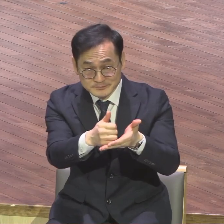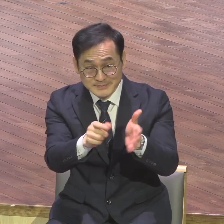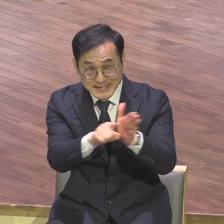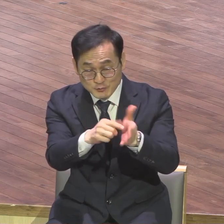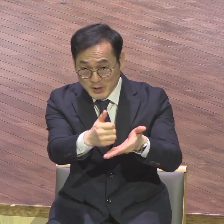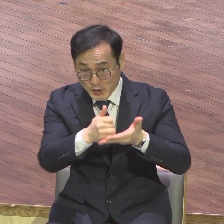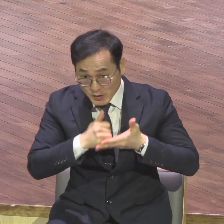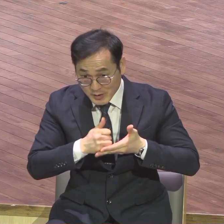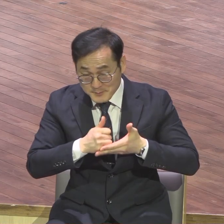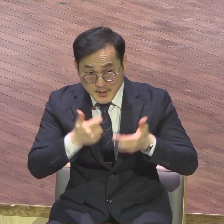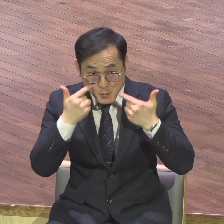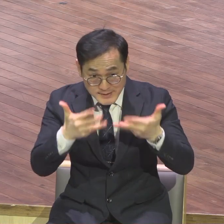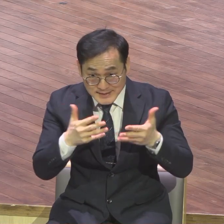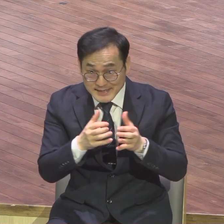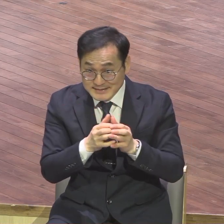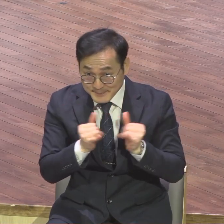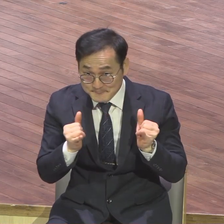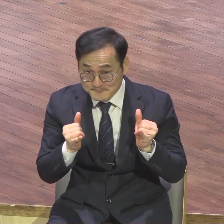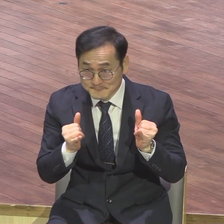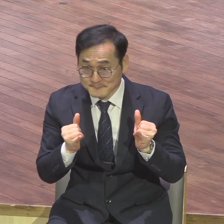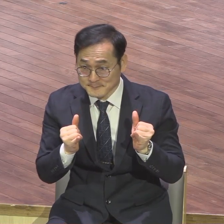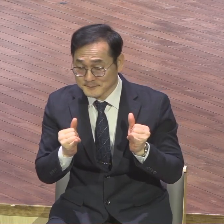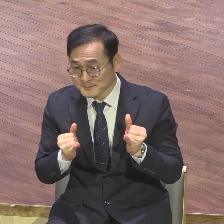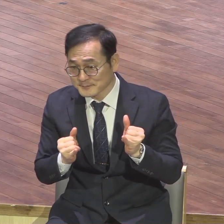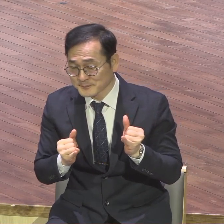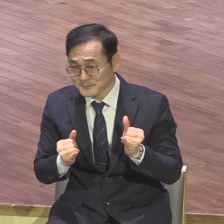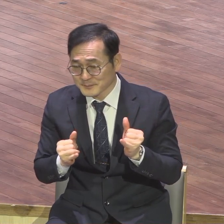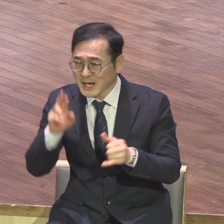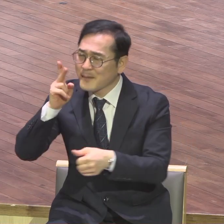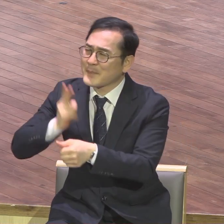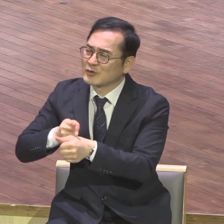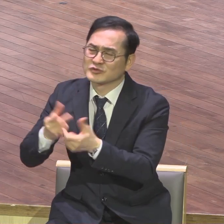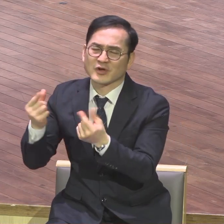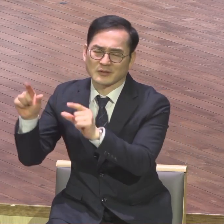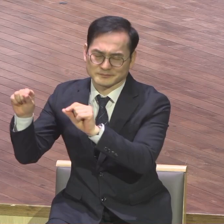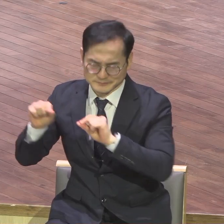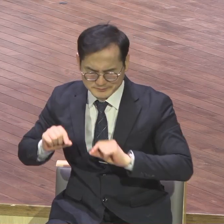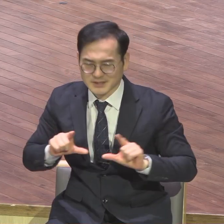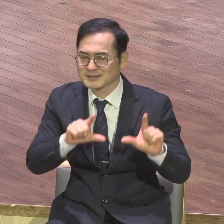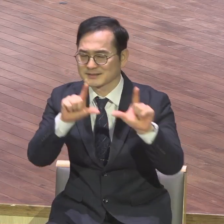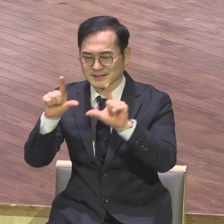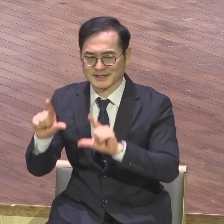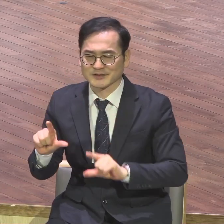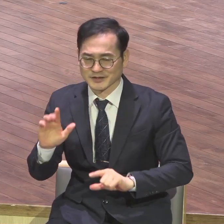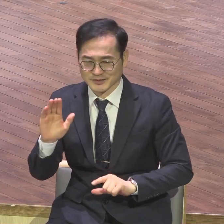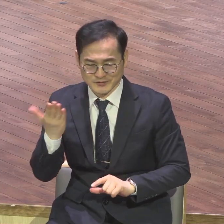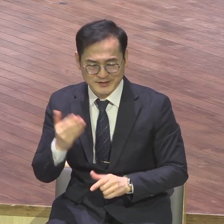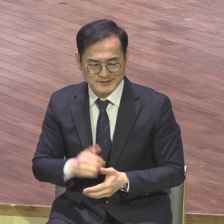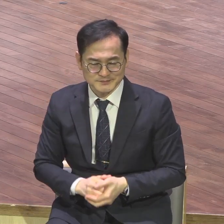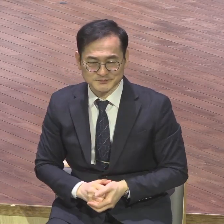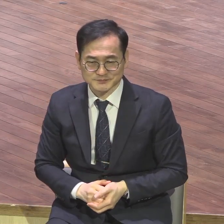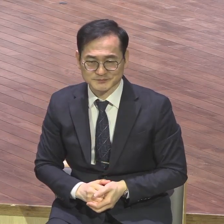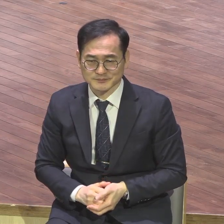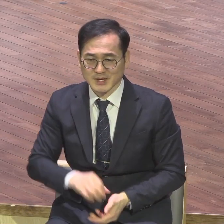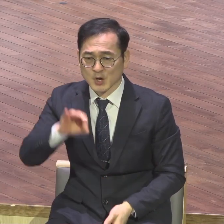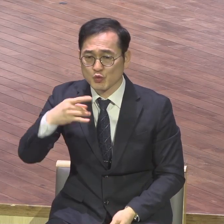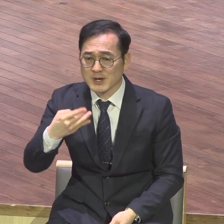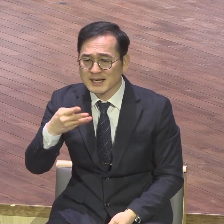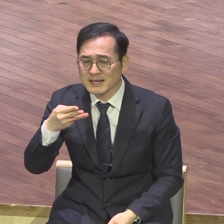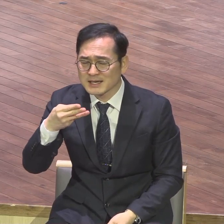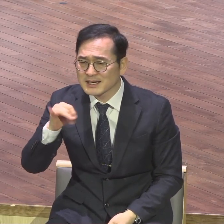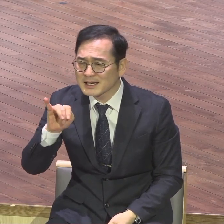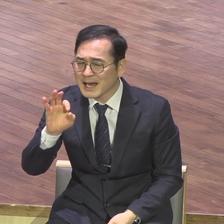사도 바울같이 살게 하여 주옵소서. 자, 신학학자이면서 탁월한 성경 주석가 있던 윌리엄